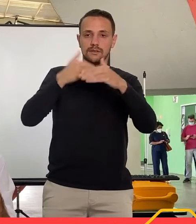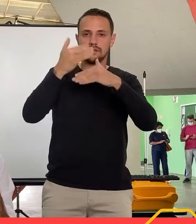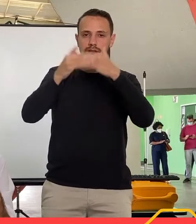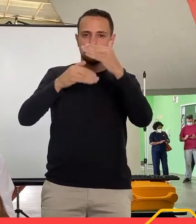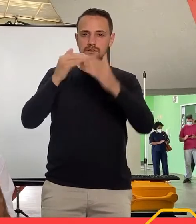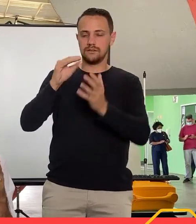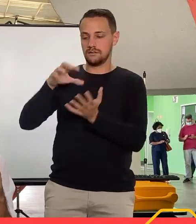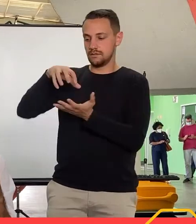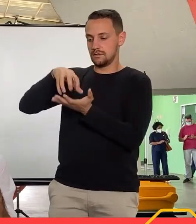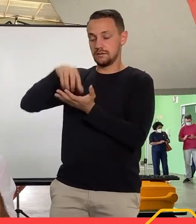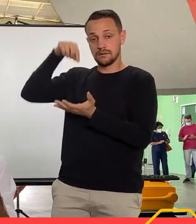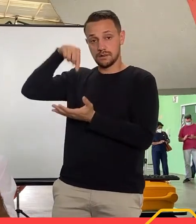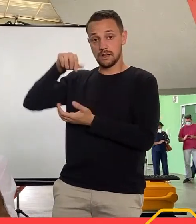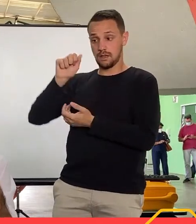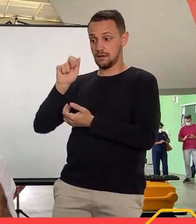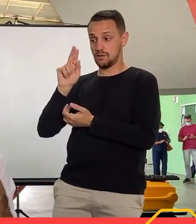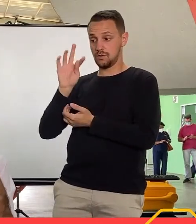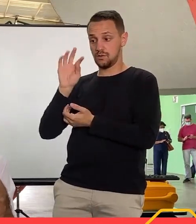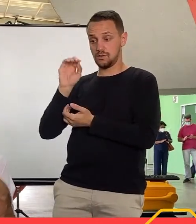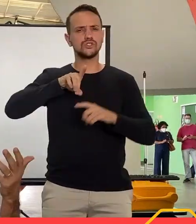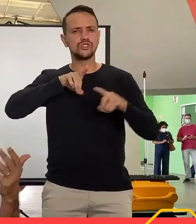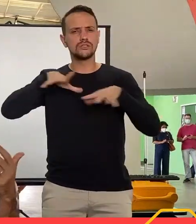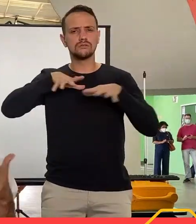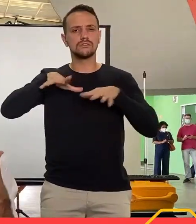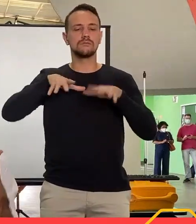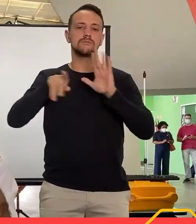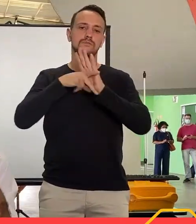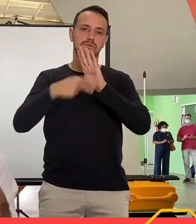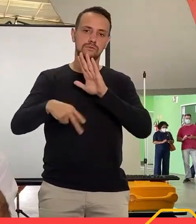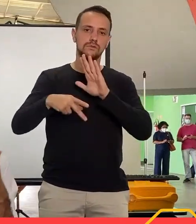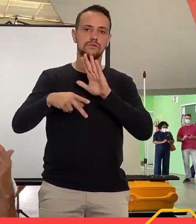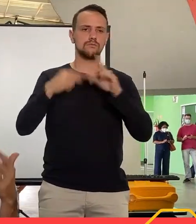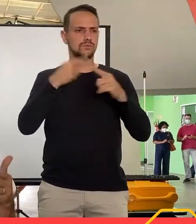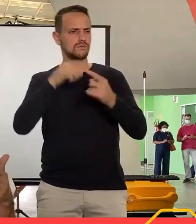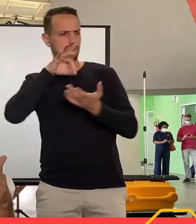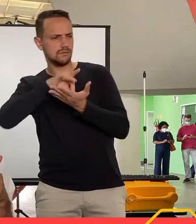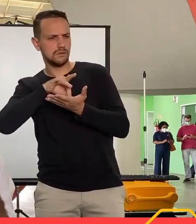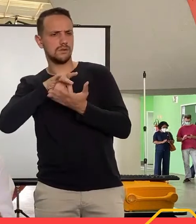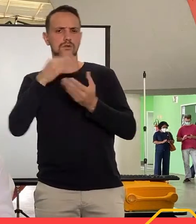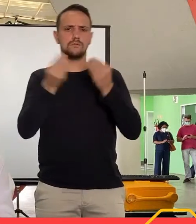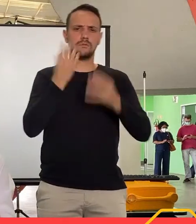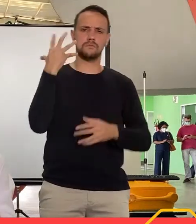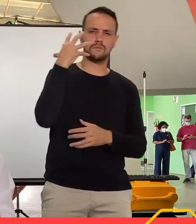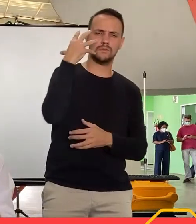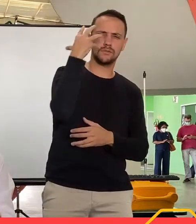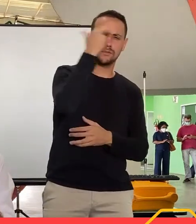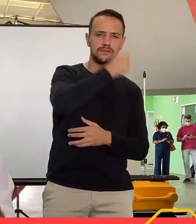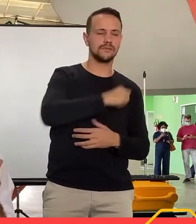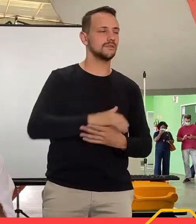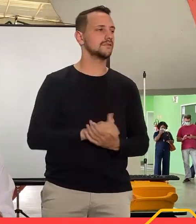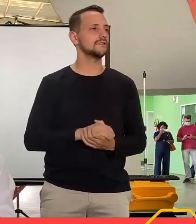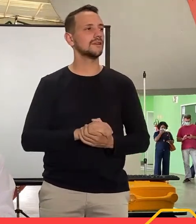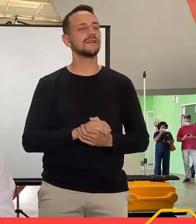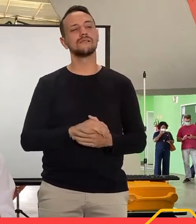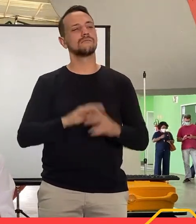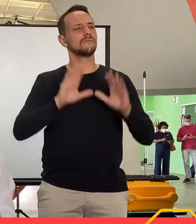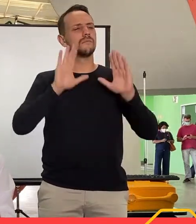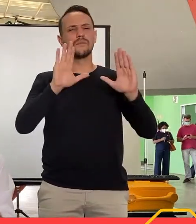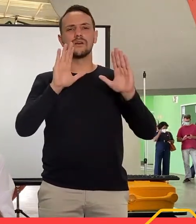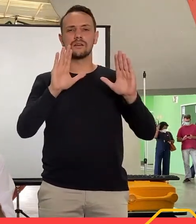essas entidades autocéfalas que vão, né, daquilo que é verdadeiro, daquilo que é belo. Mas muita